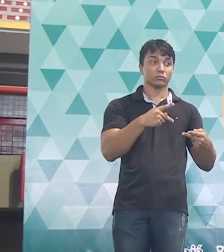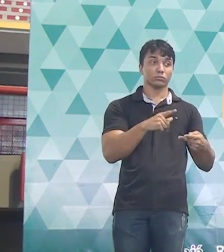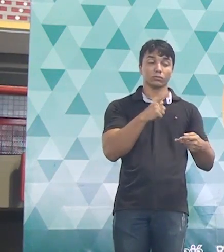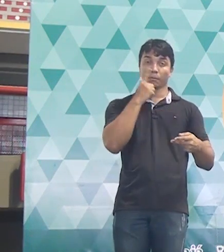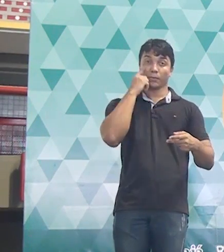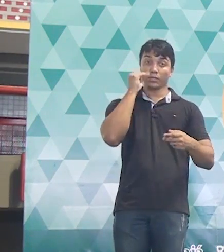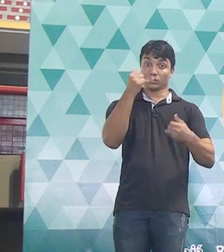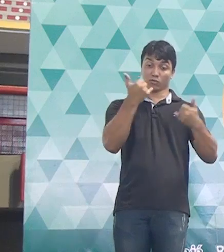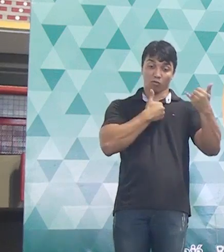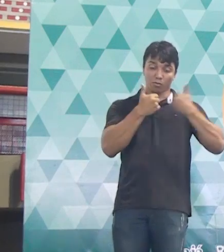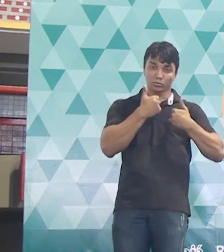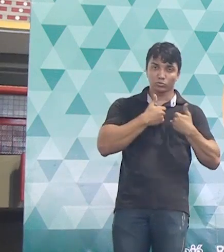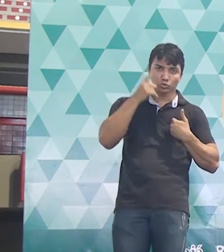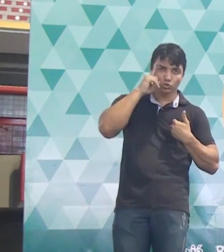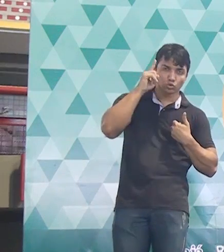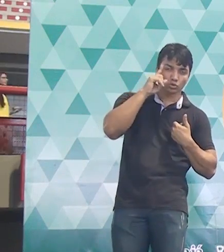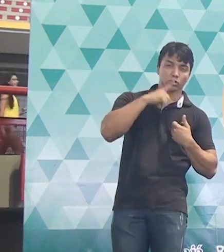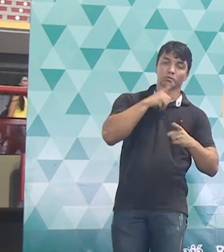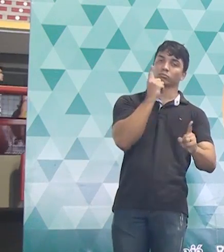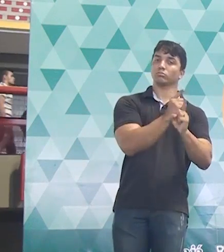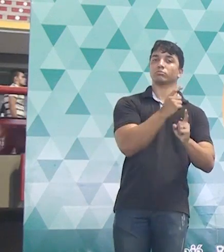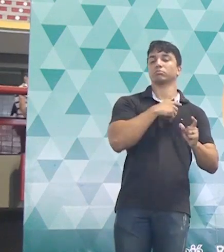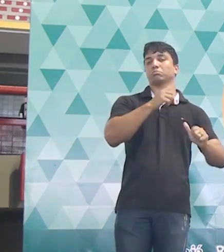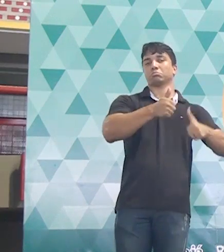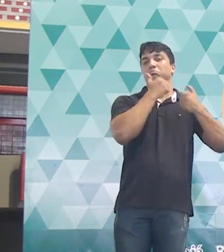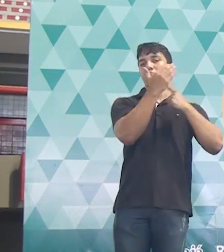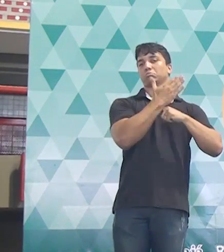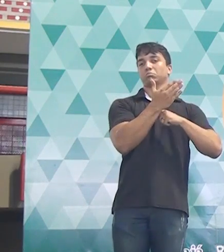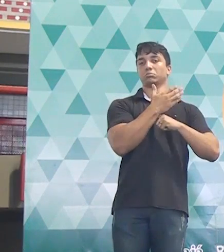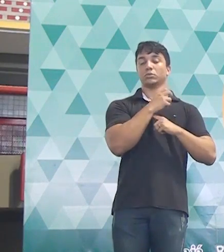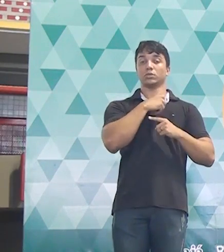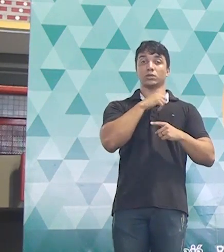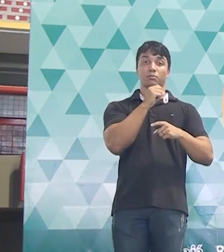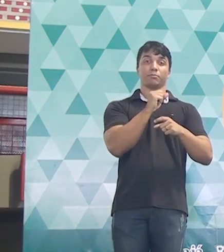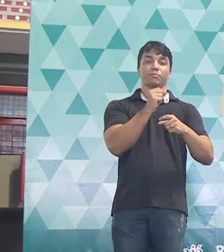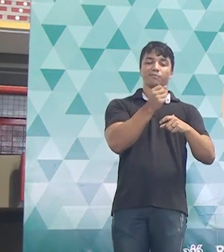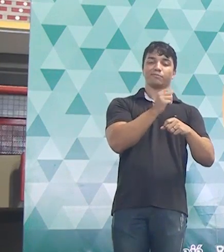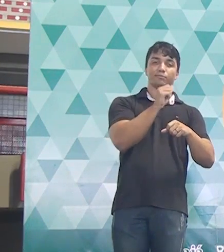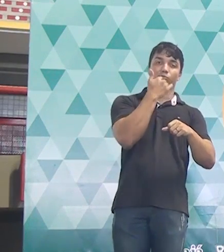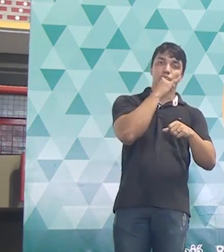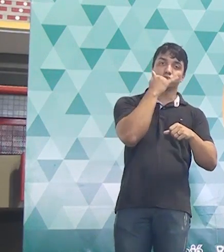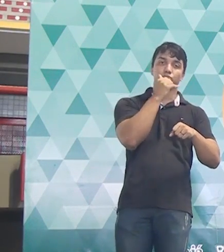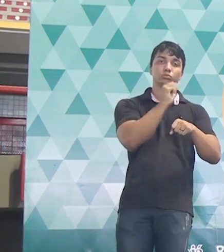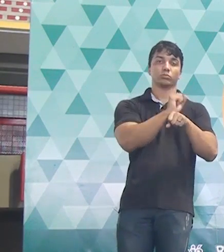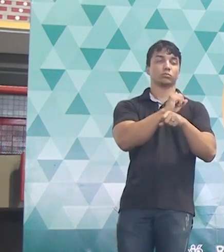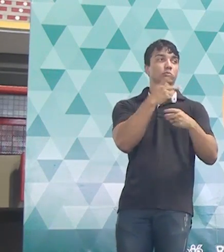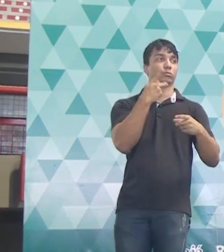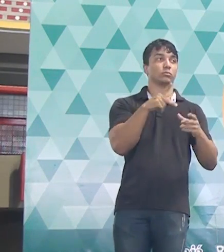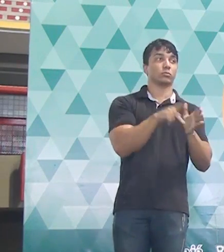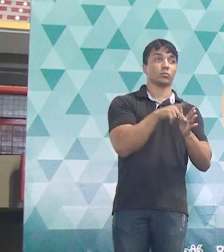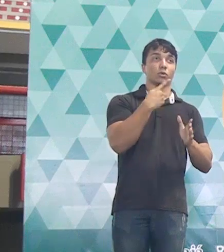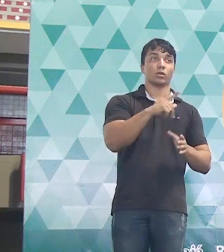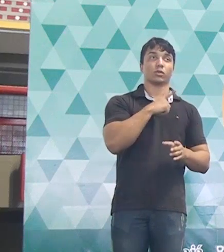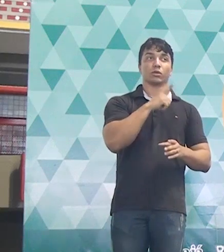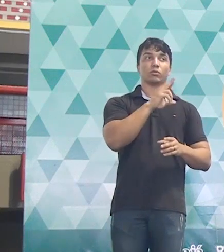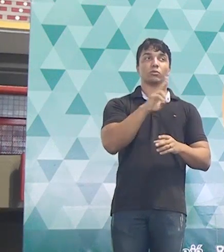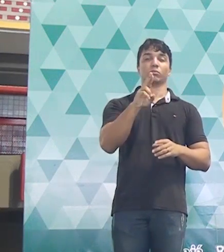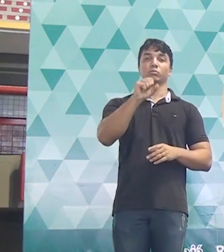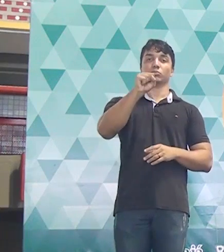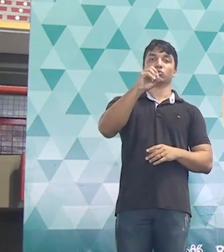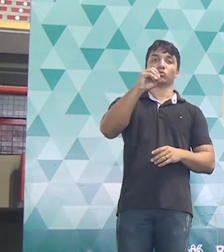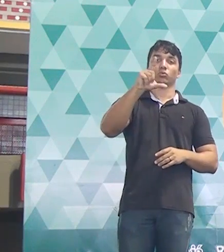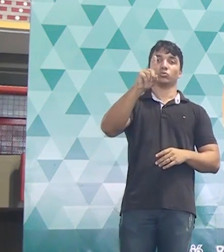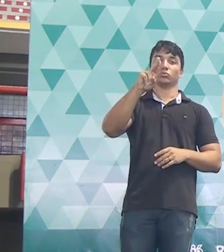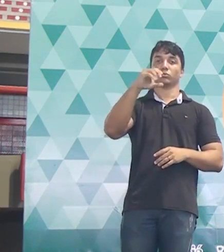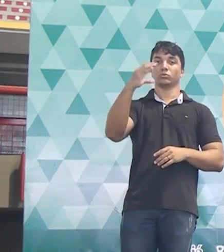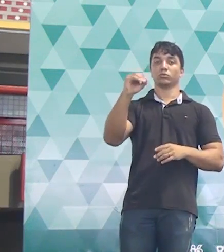informações você tiver do dia a dia, melhor. Então, bateria de carro tem uma solução ácida, chamada solução de bateria,